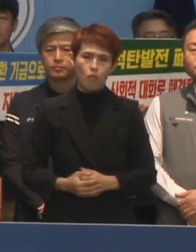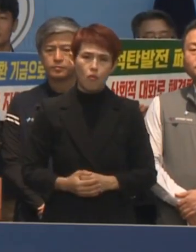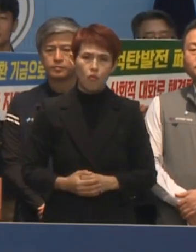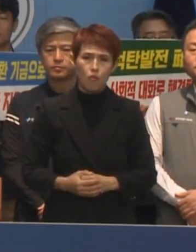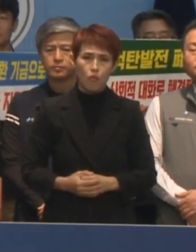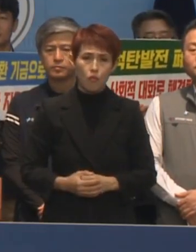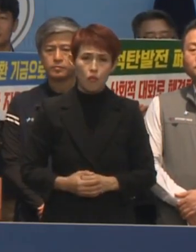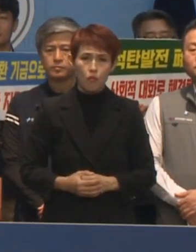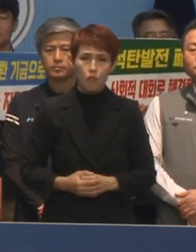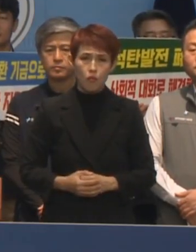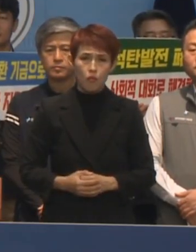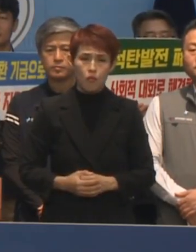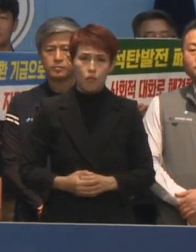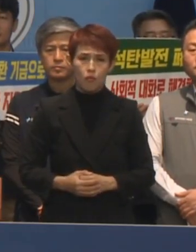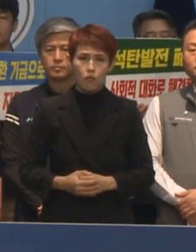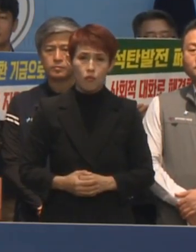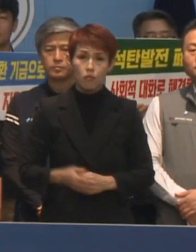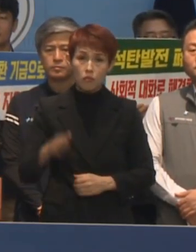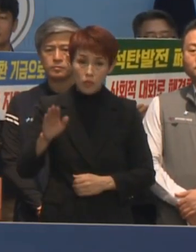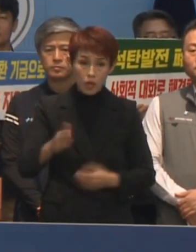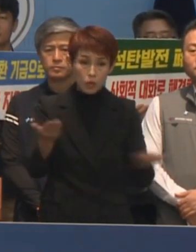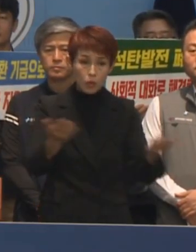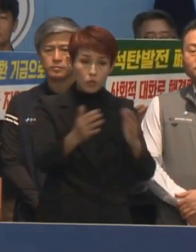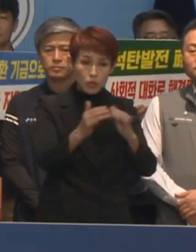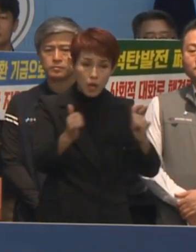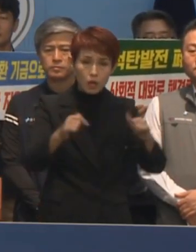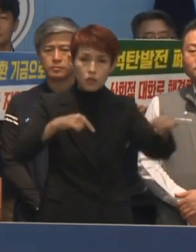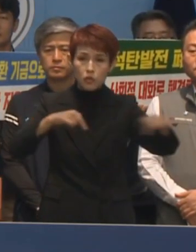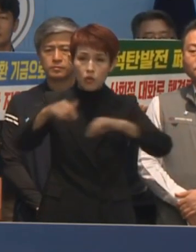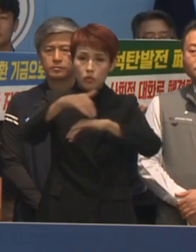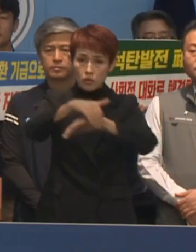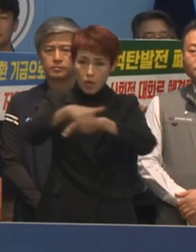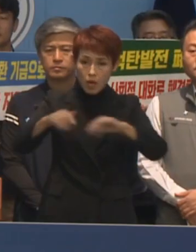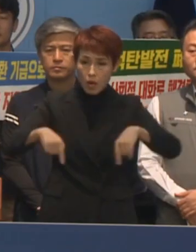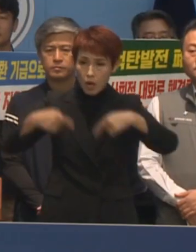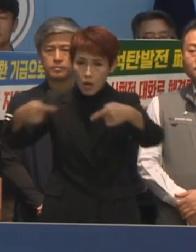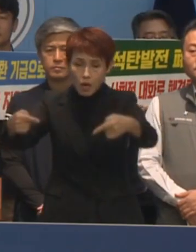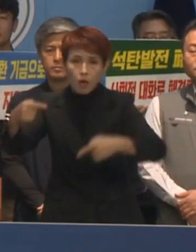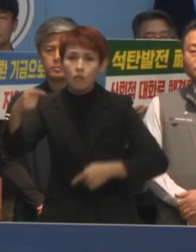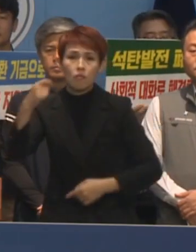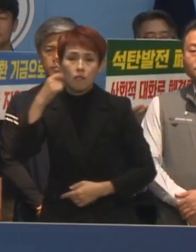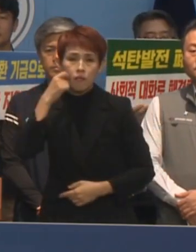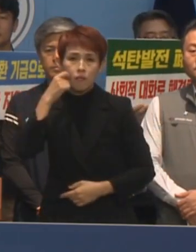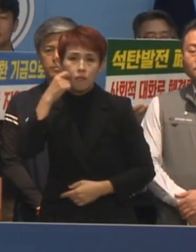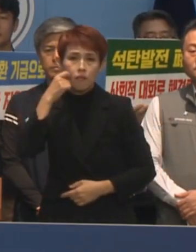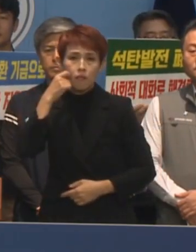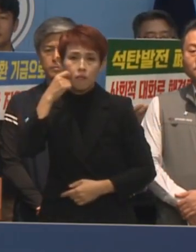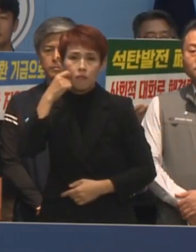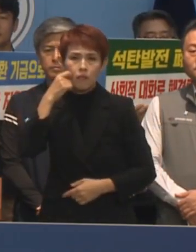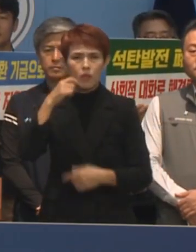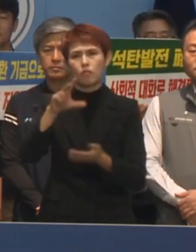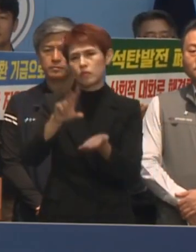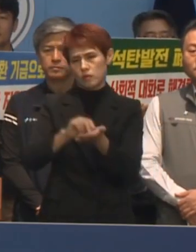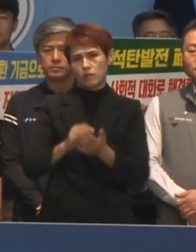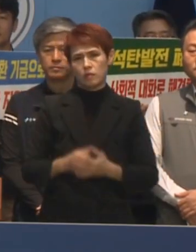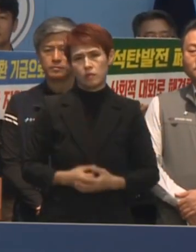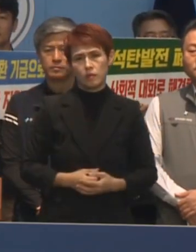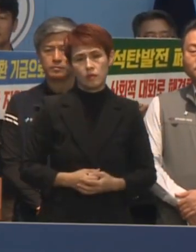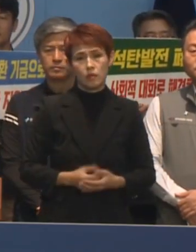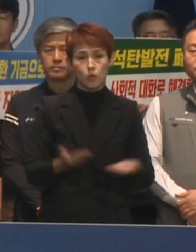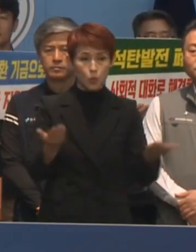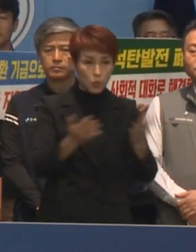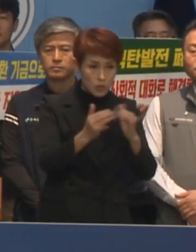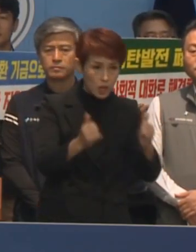예상된 핵심 당사자이나 노동자들이 정책 과정에 참여할 수 있는 그 어떠한 창구도 없이